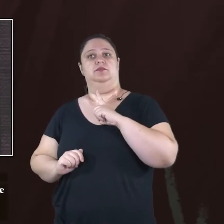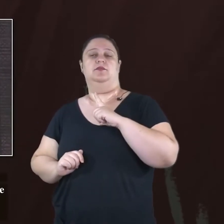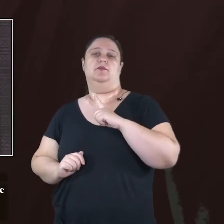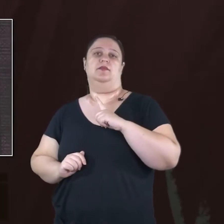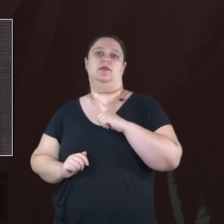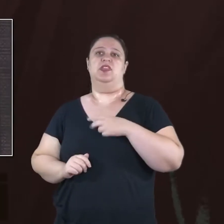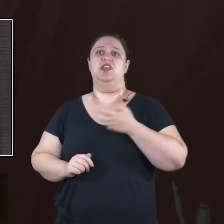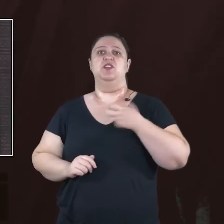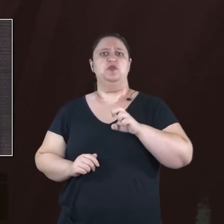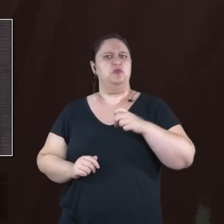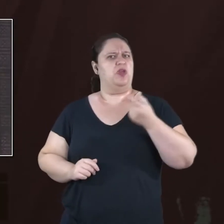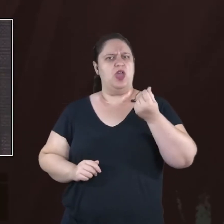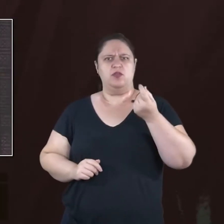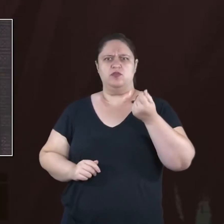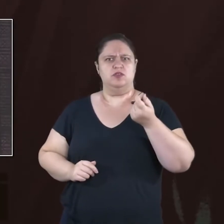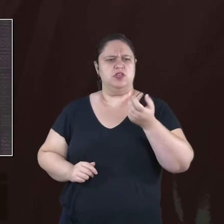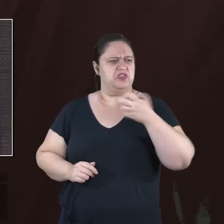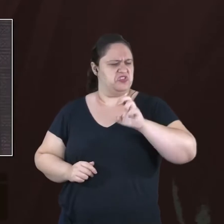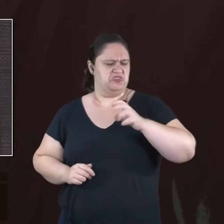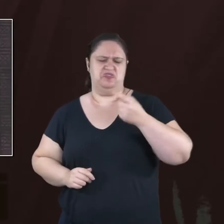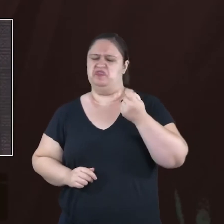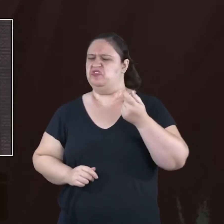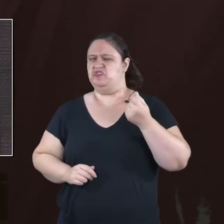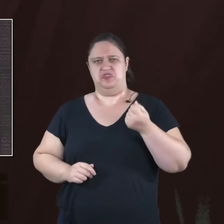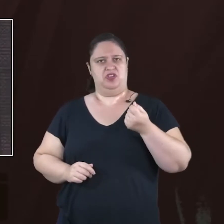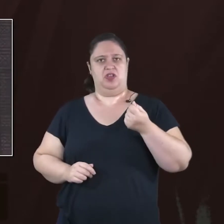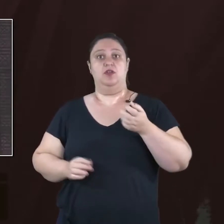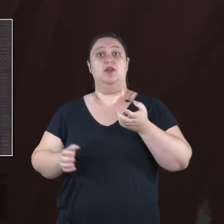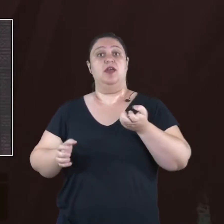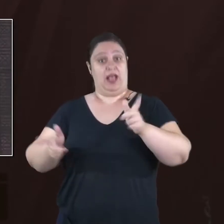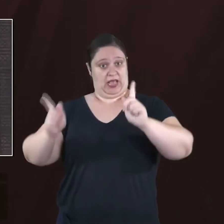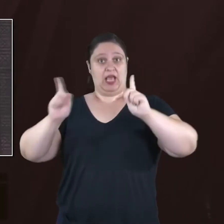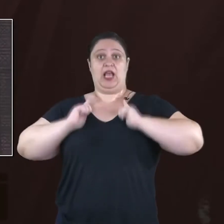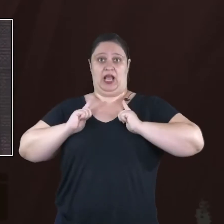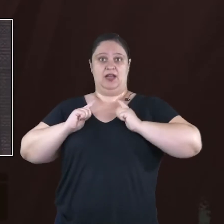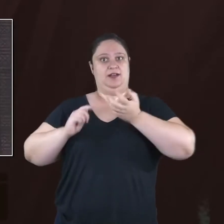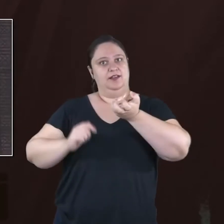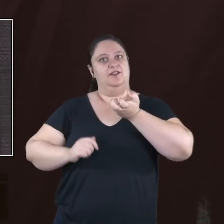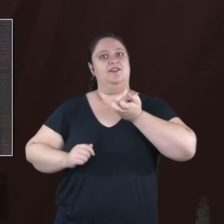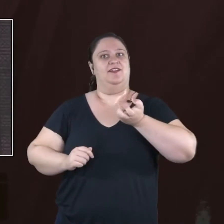glória e nem dinheiro dos homens, mas irmãos, eu quero o galardão.